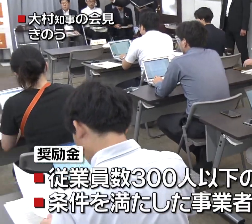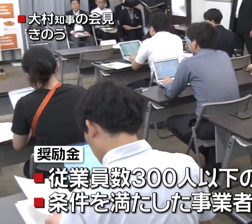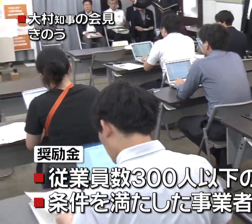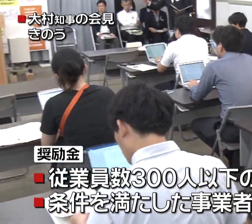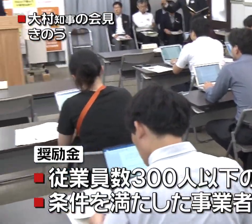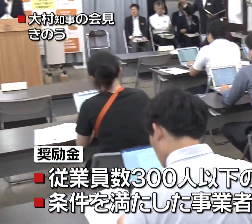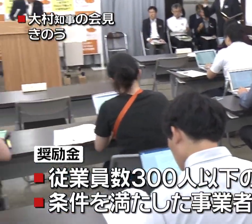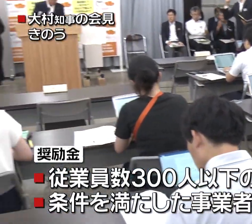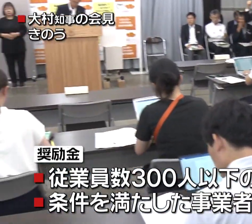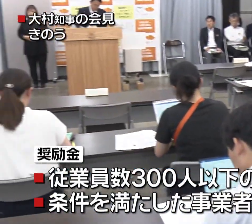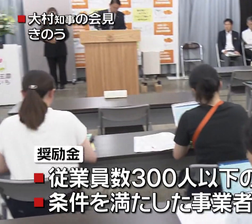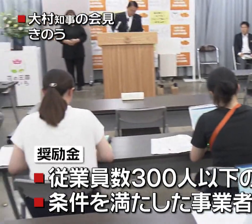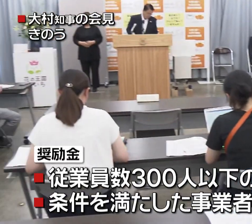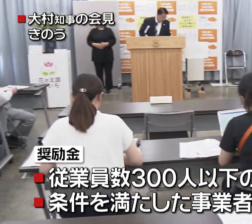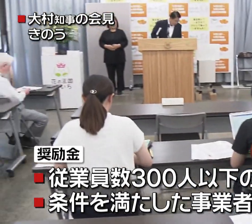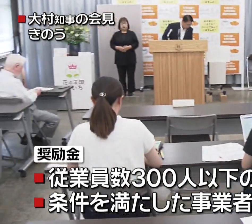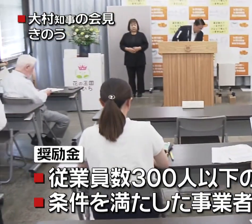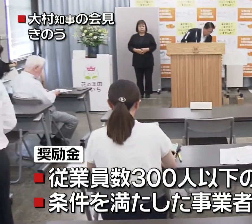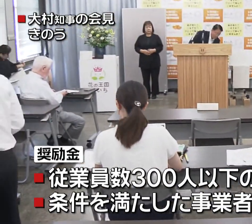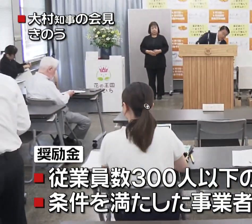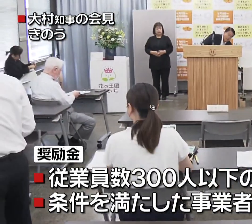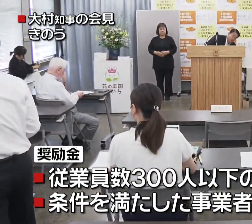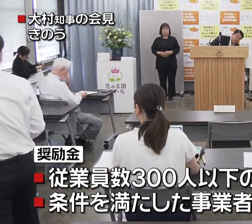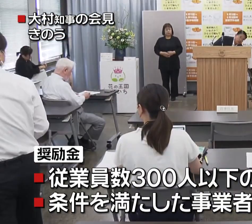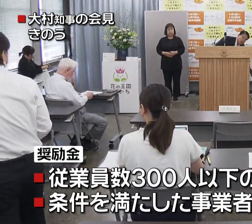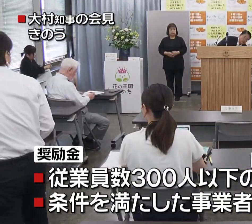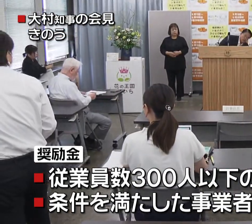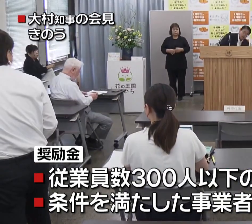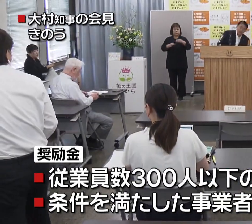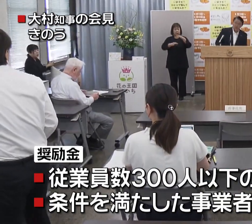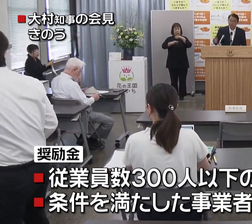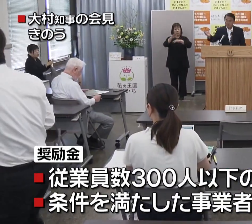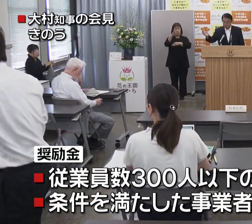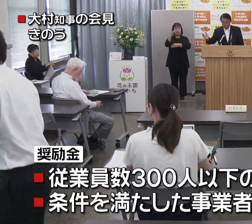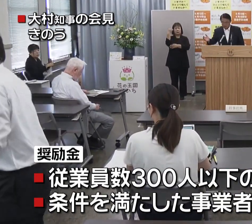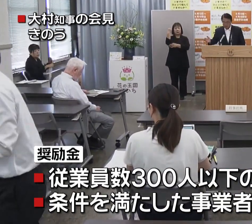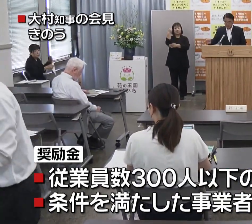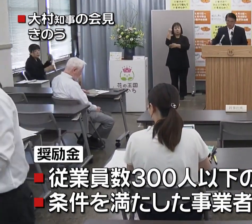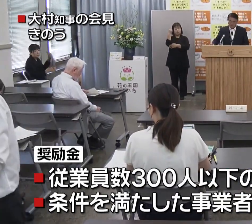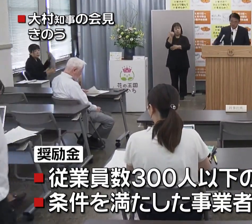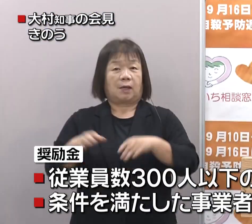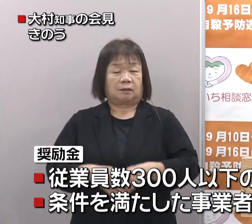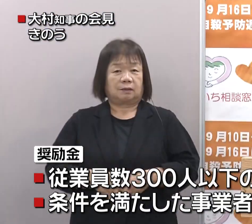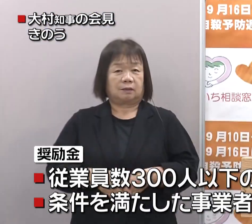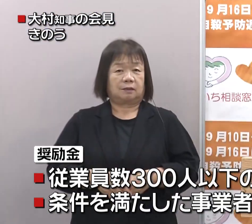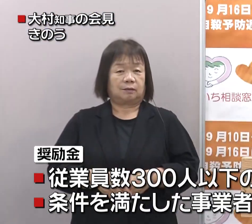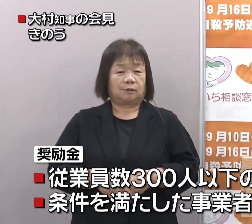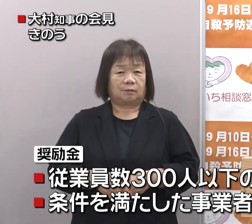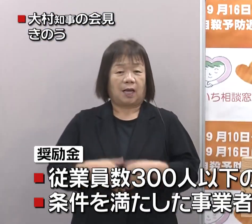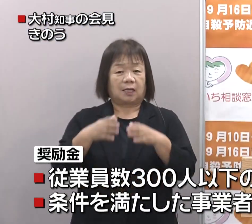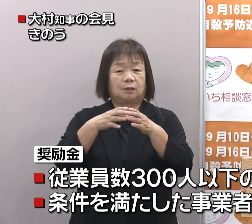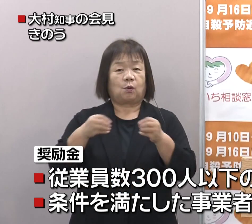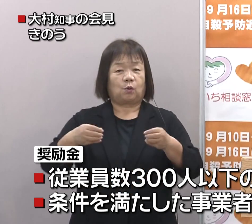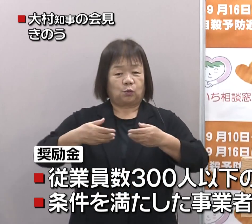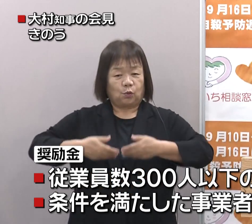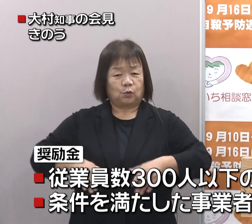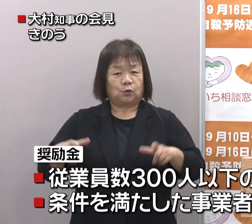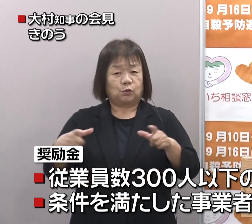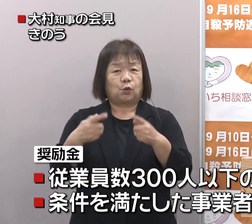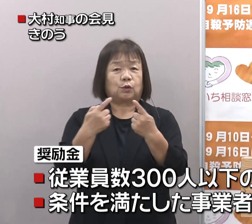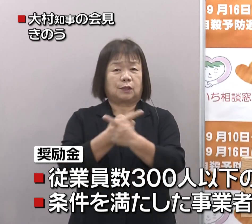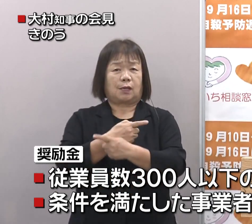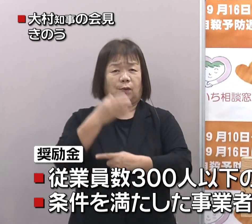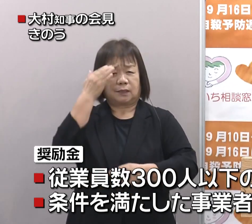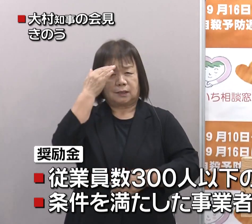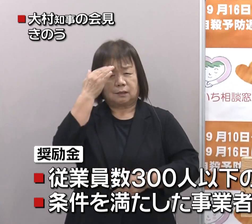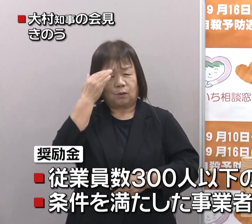対象は従業員数が300人以下の法人または個人事業主で今年4月以降に級を取得し